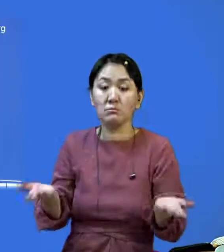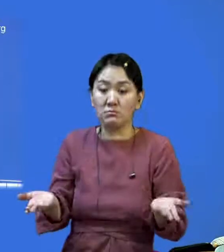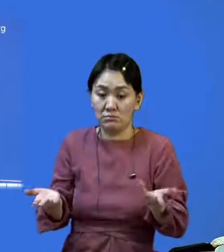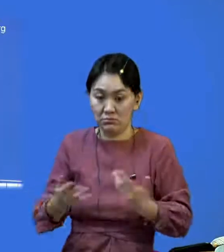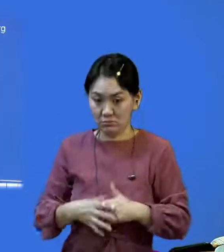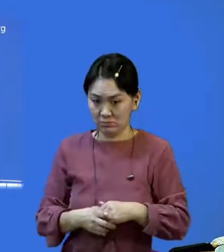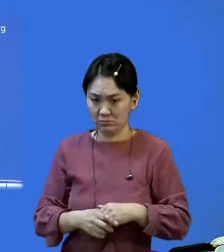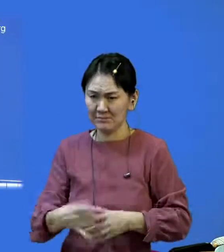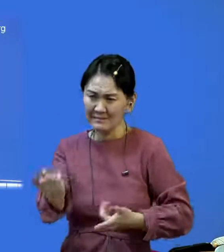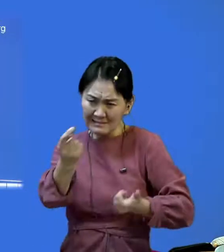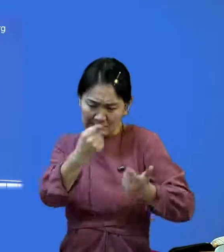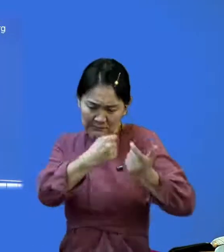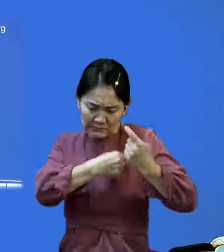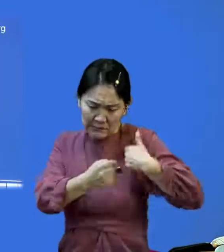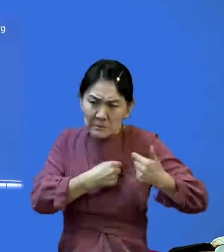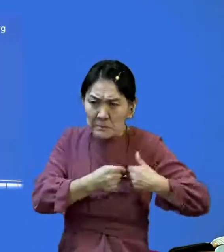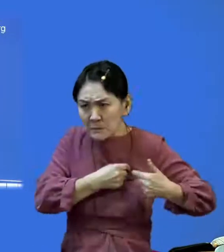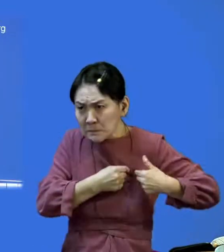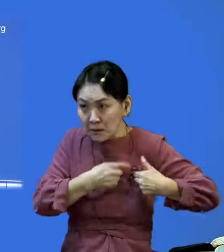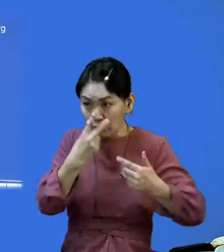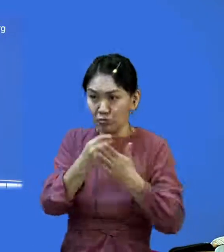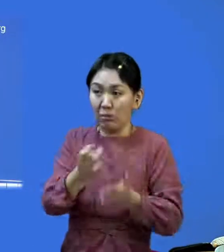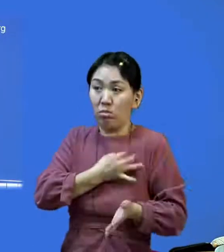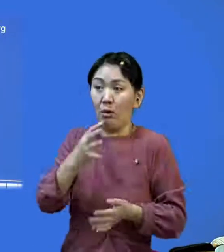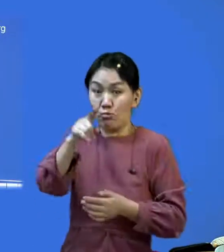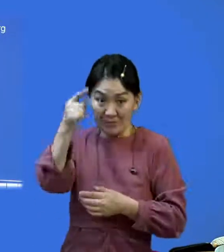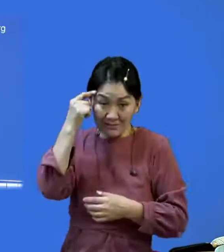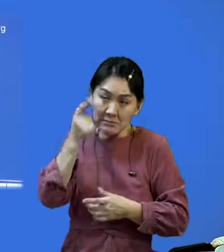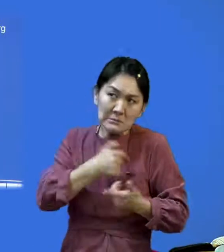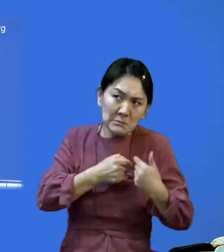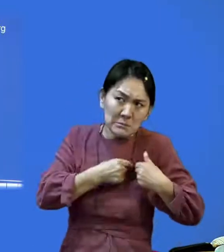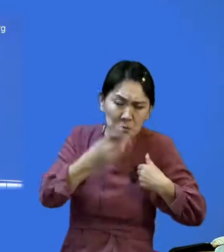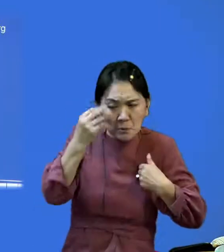Хүмүүсээ санаа зовлт гэдэг байгаа нь үл итгэл юм аа, ойлгож байна уу?